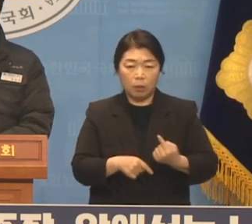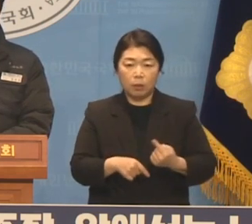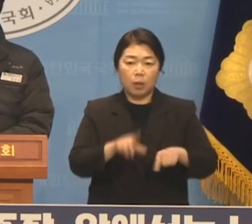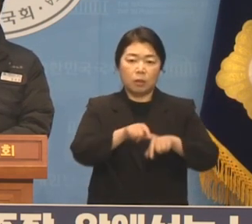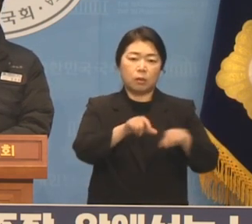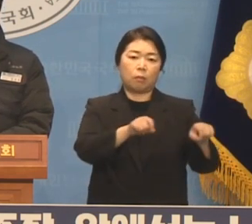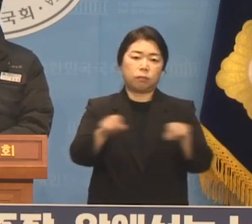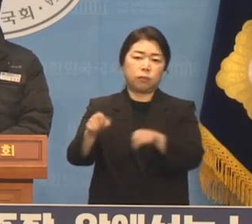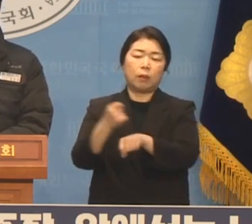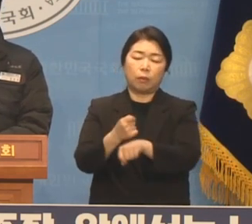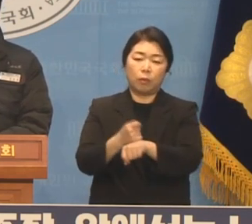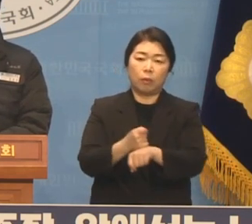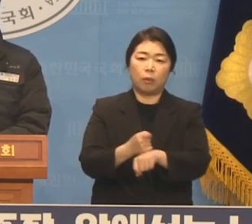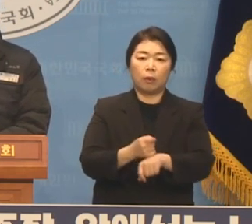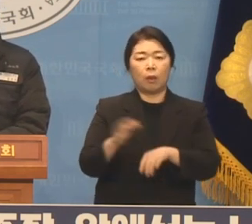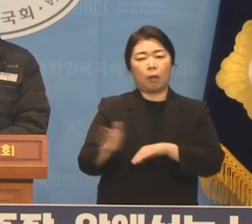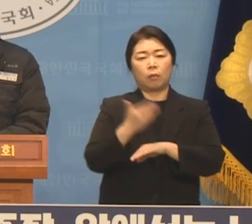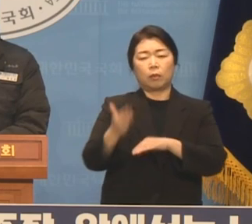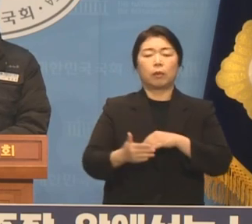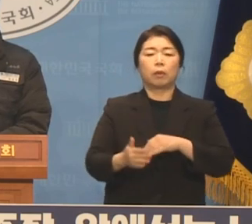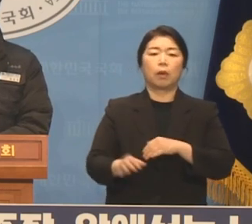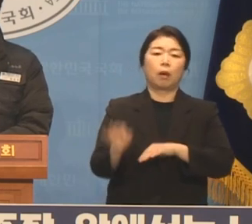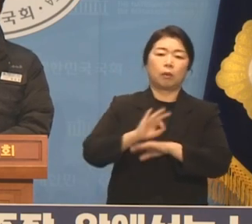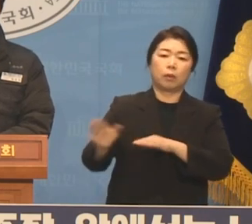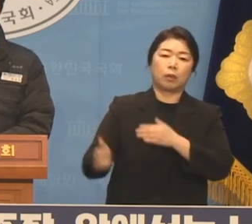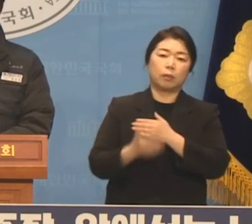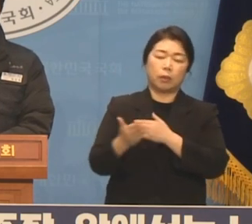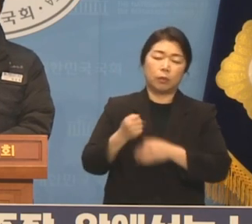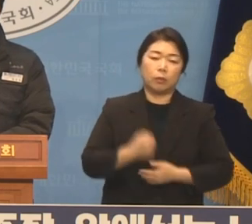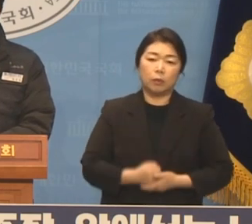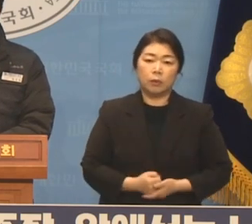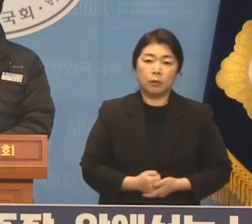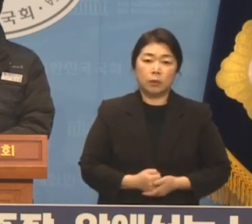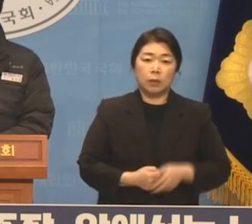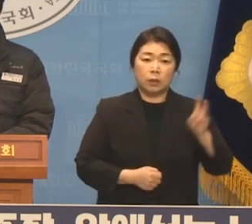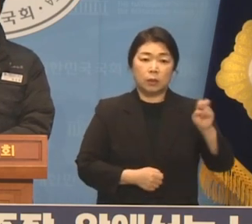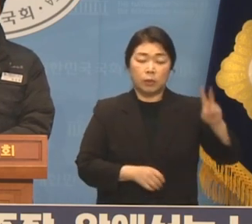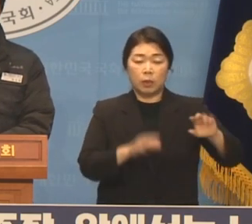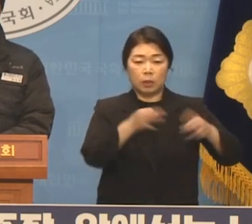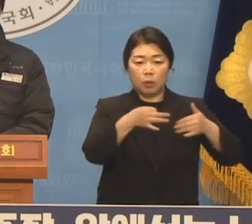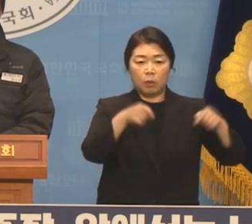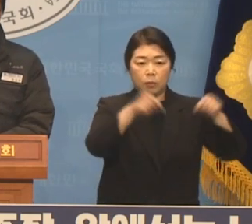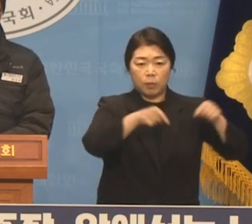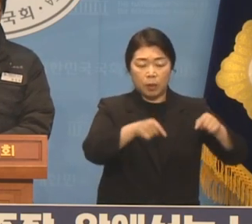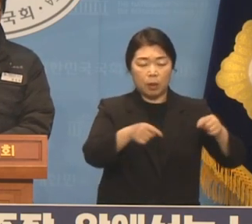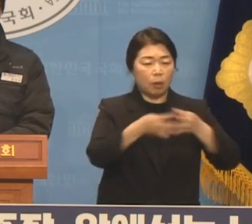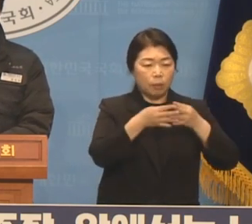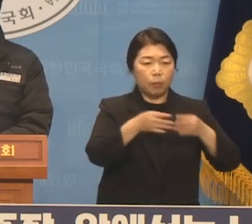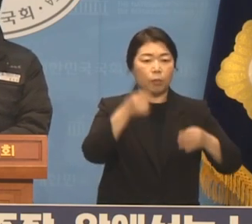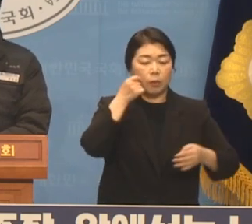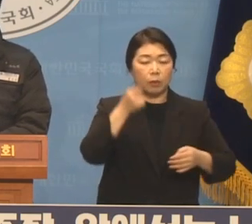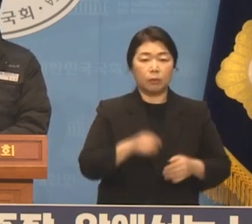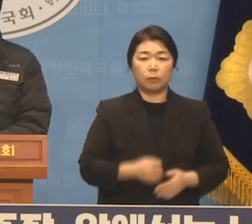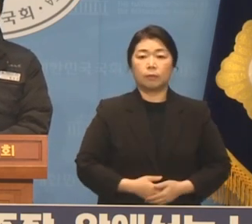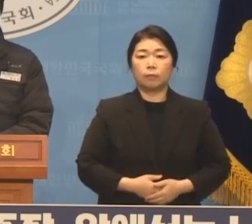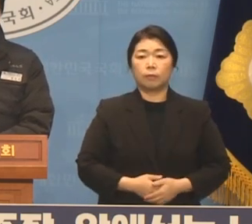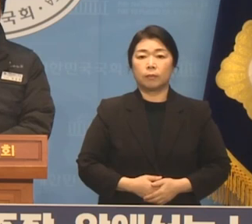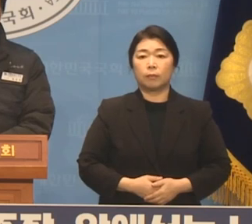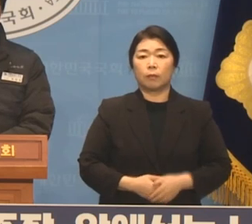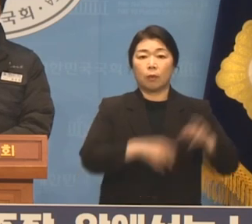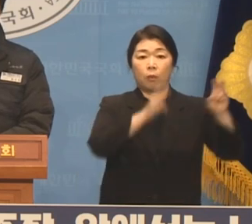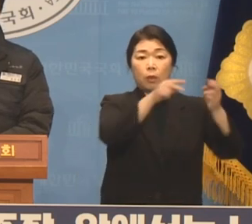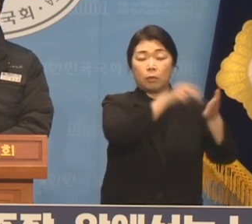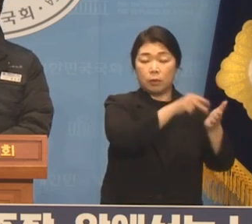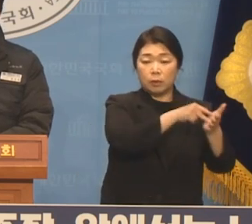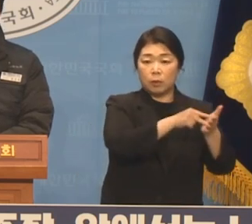시간 끌기와 불성실한 태도로 아직까지 22년 임단협을 이루지 못하고 있습니다.